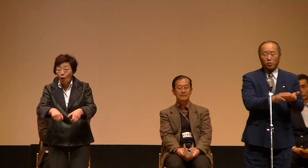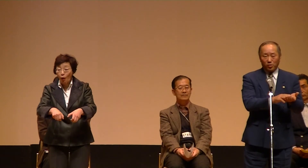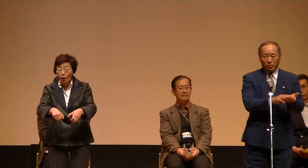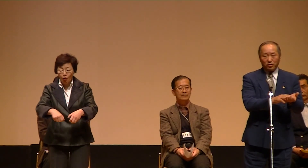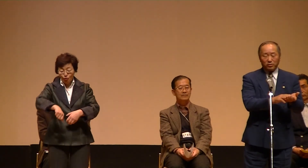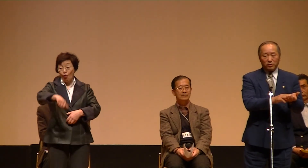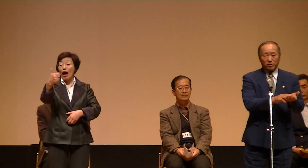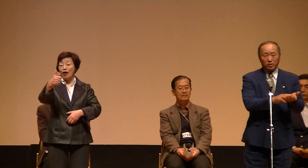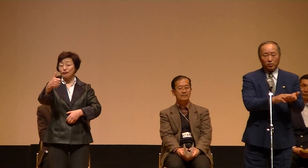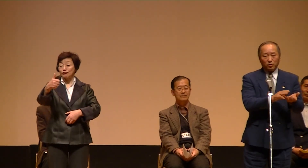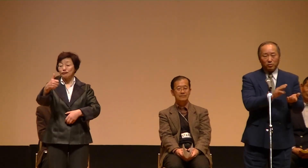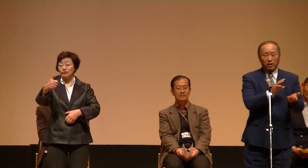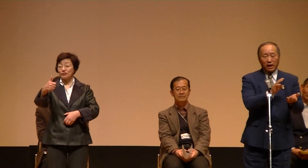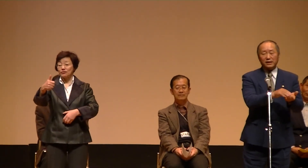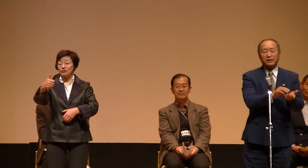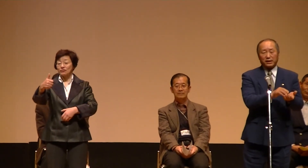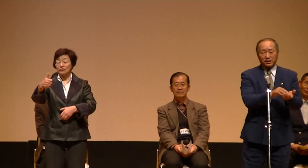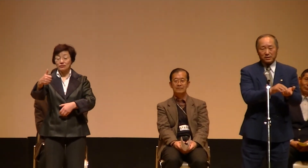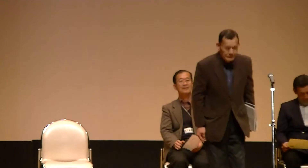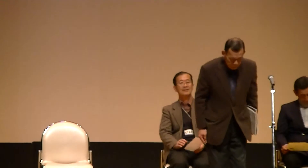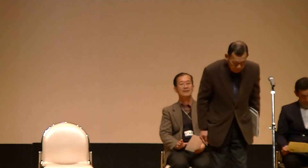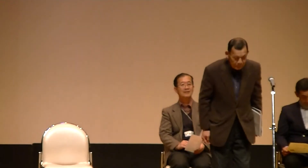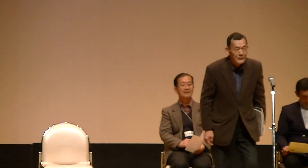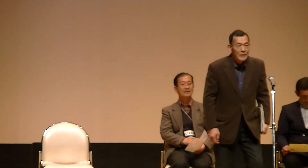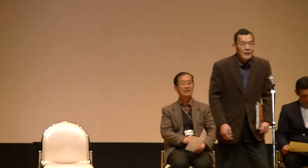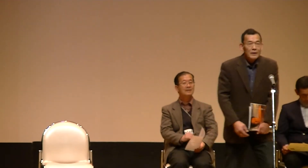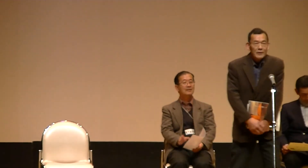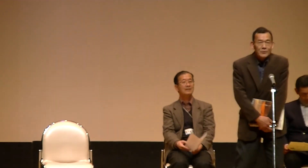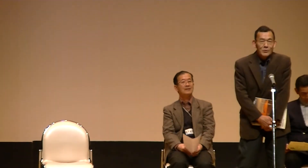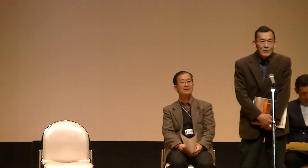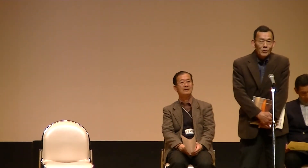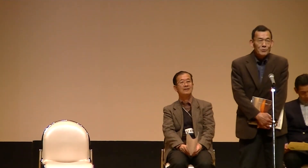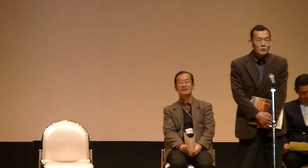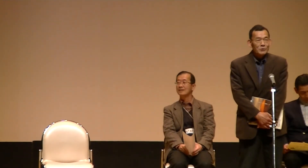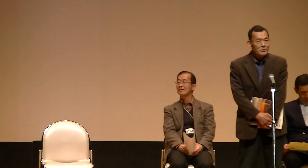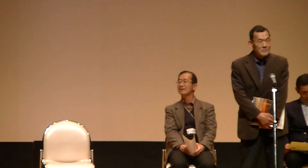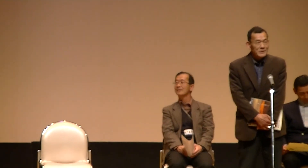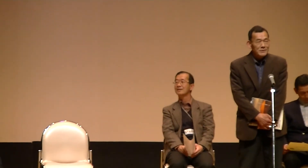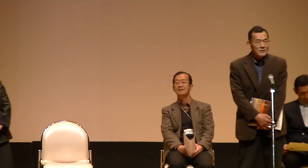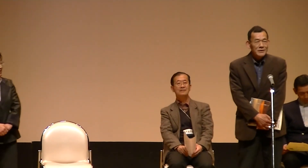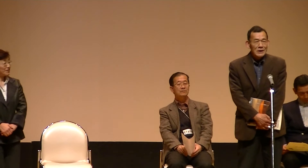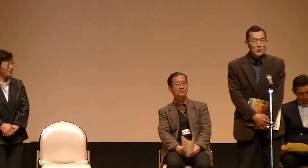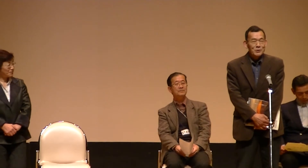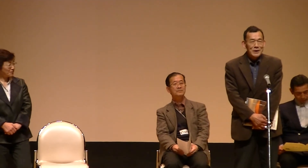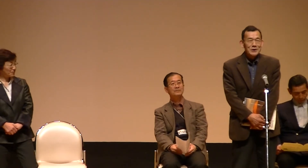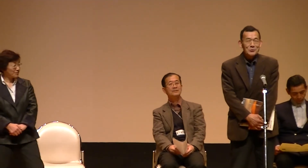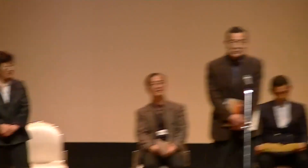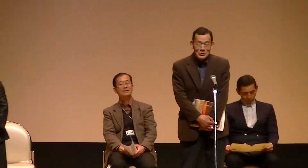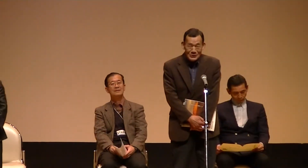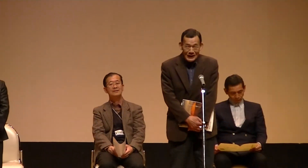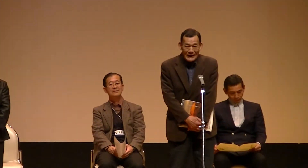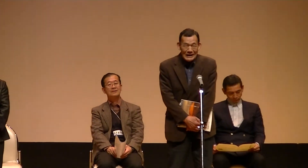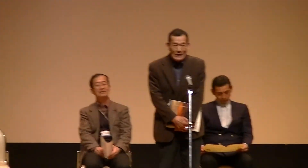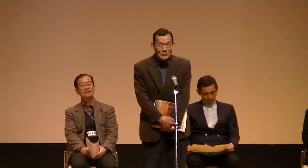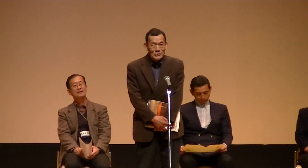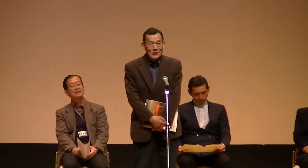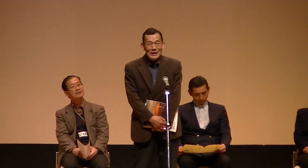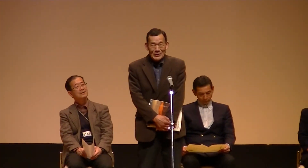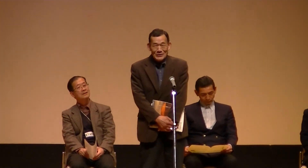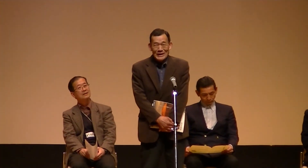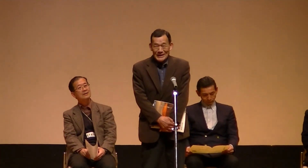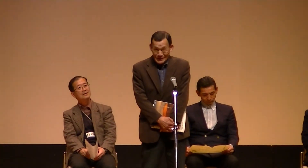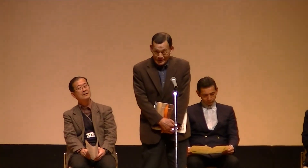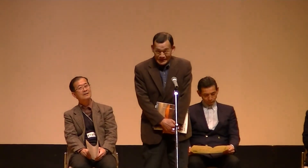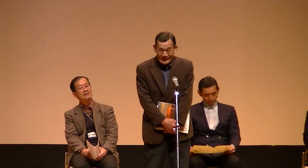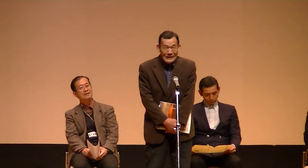500個入ってるんです。 そこでの折本と申します。家業は電気工事業で、町内